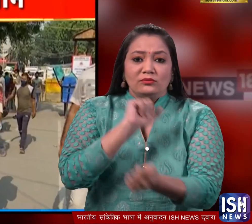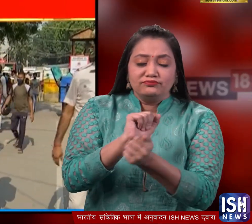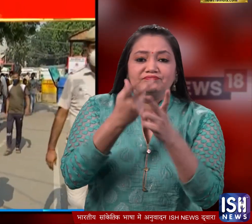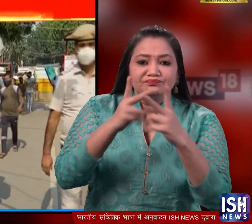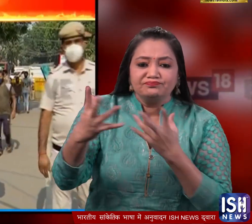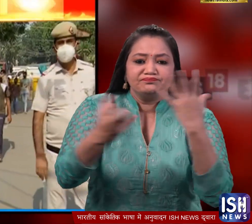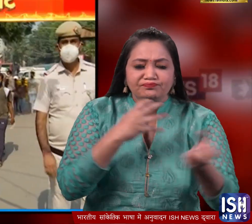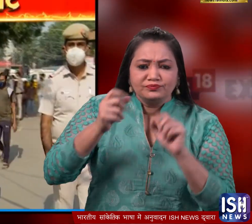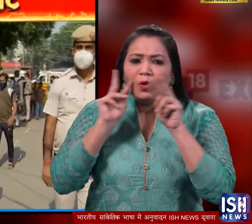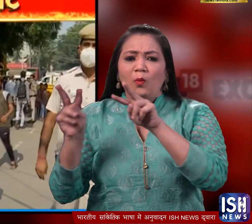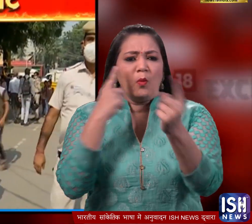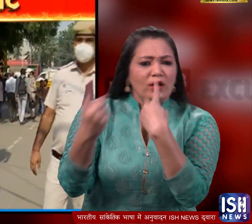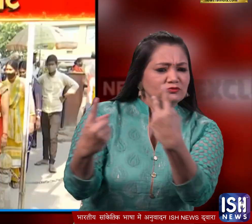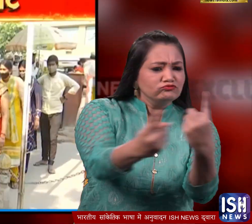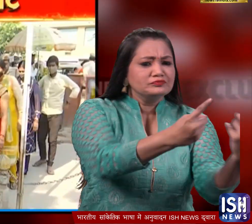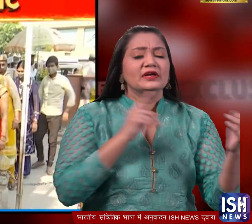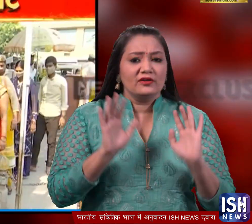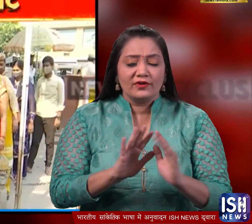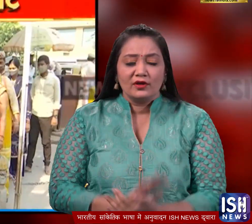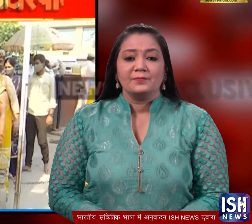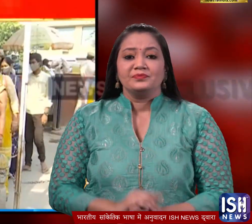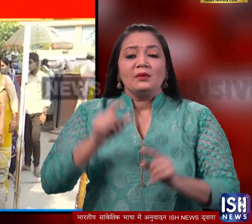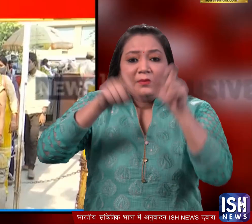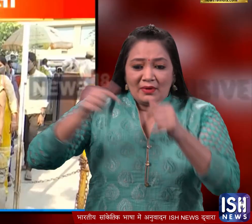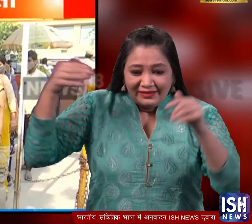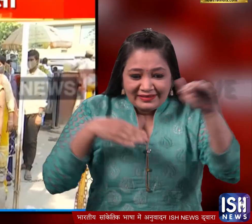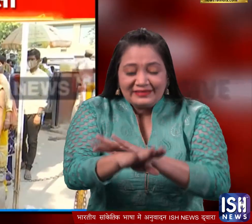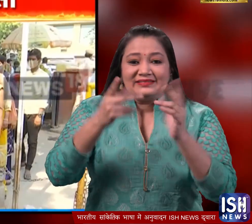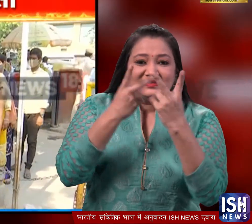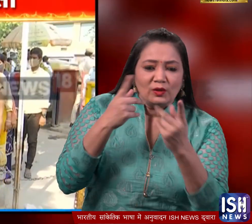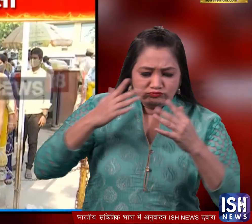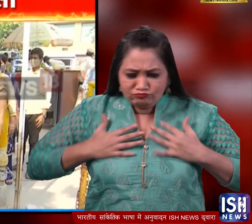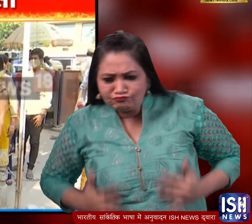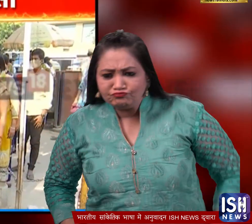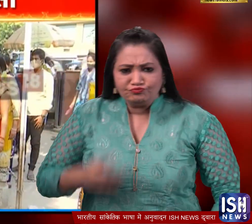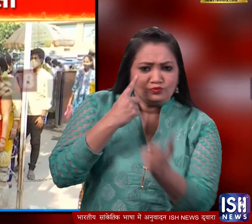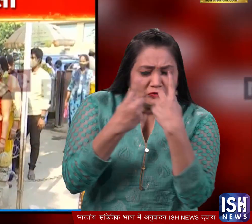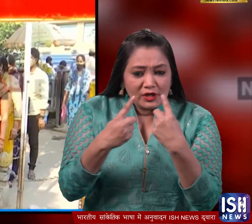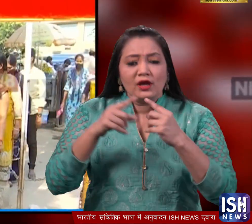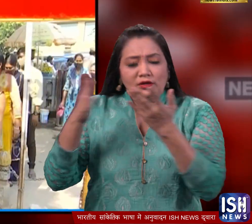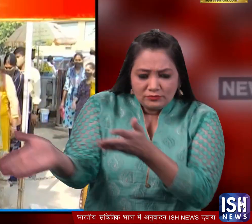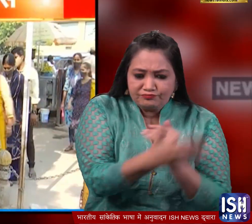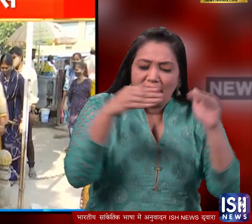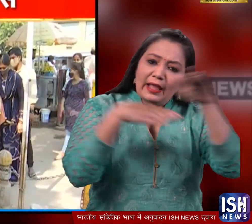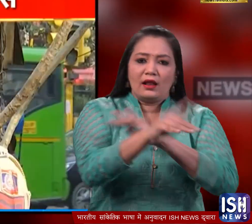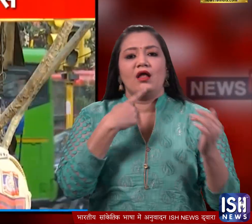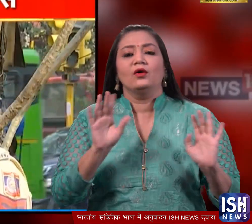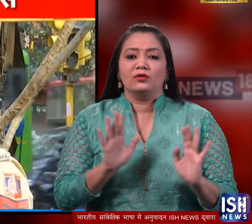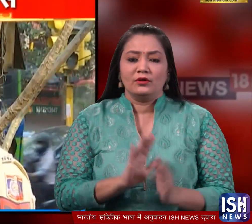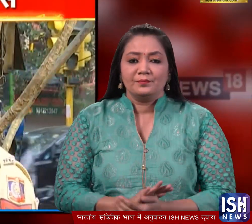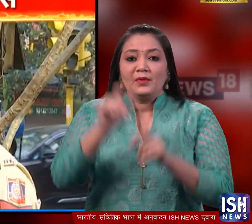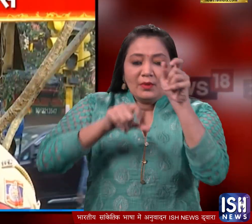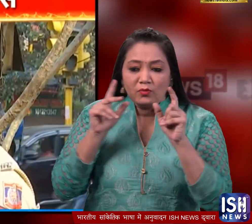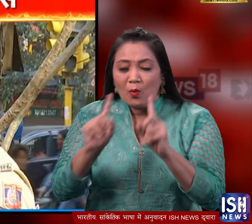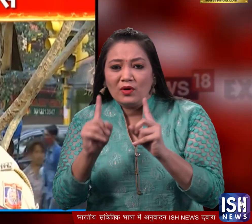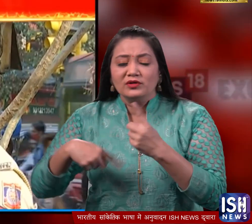कुछ जवान बाजार में गश्त करते दिखाई दिए। इतना ही नहीं, बाजार आने वाले हर आदमी की तलाशी भी ली गई, जिसके बाद ही उन्हें एंट्री दी गई। लोगों